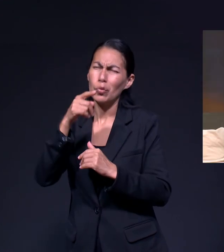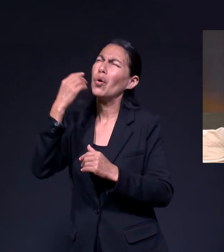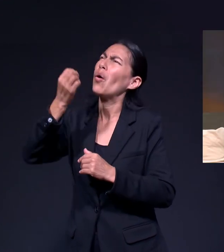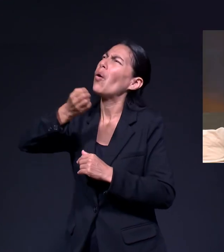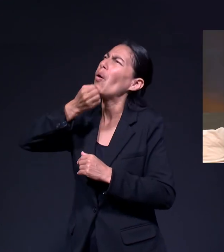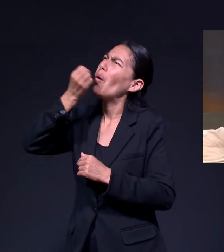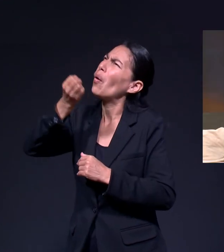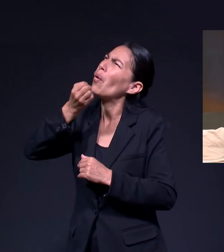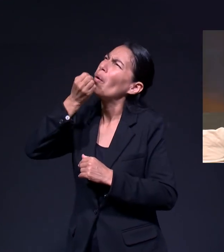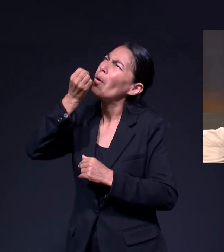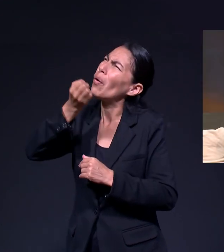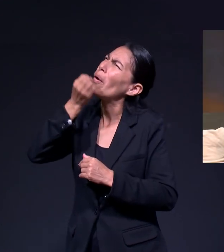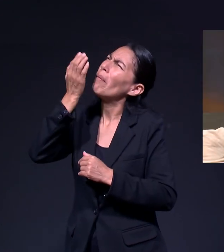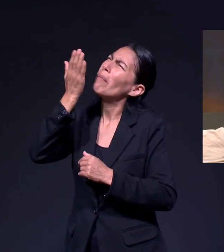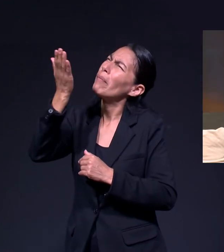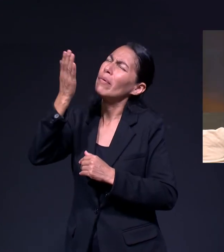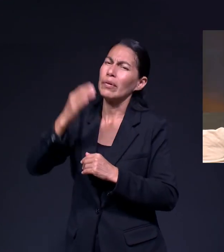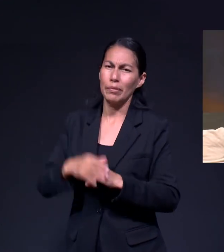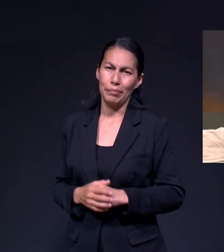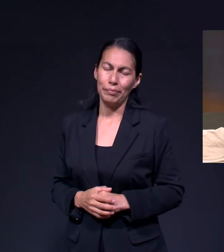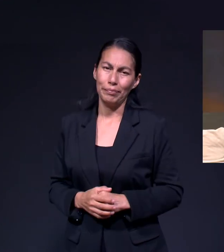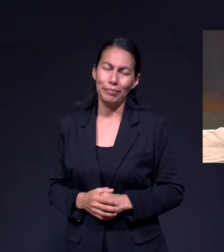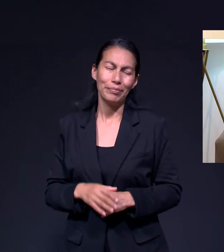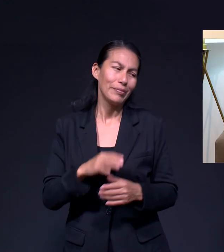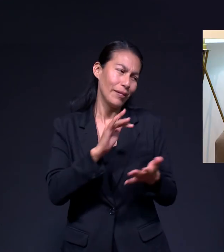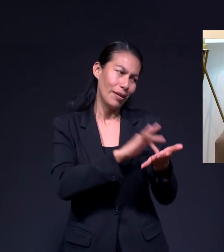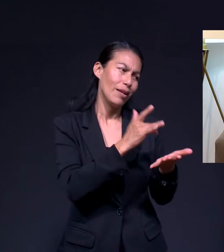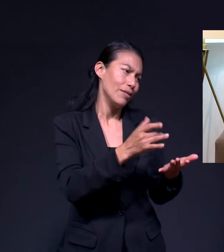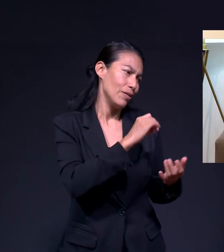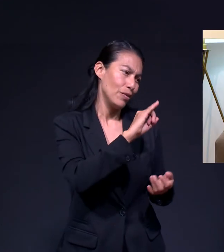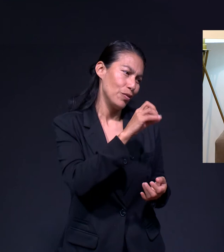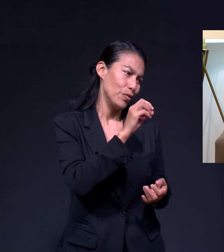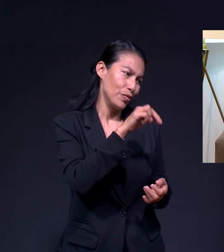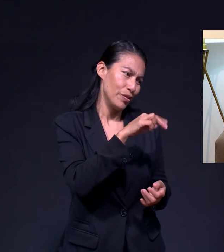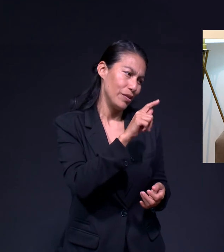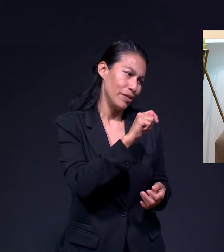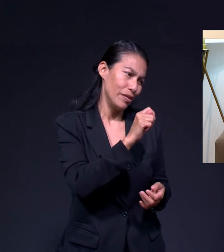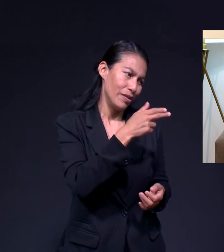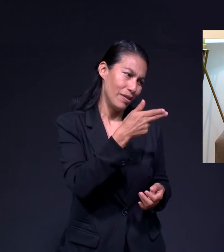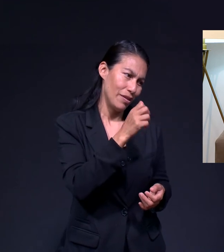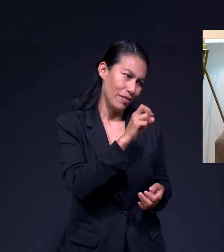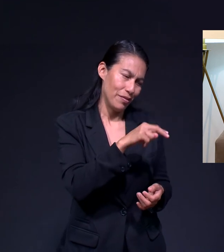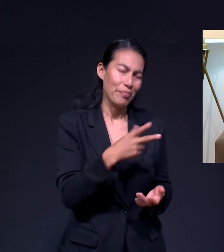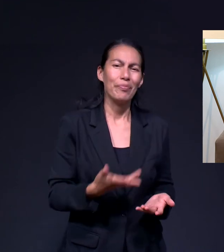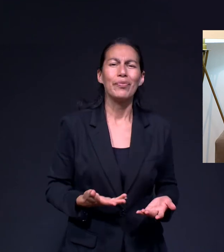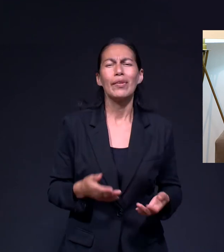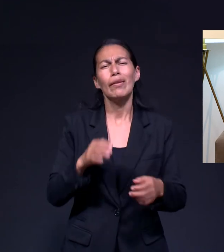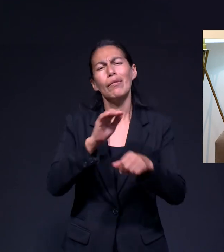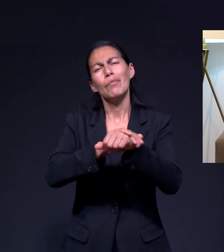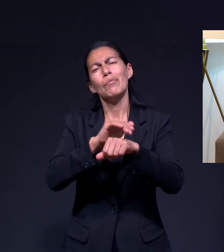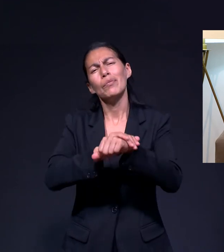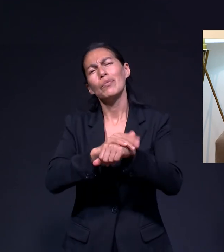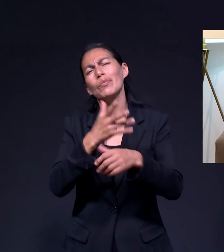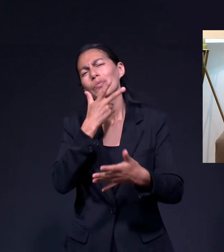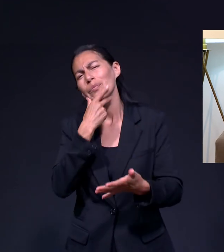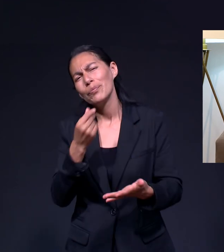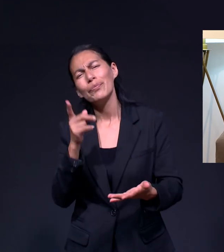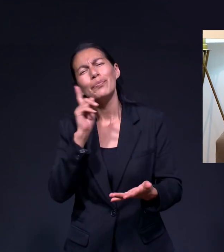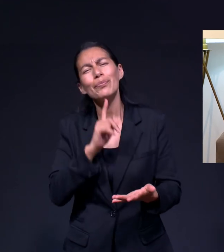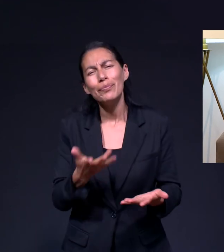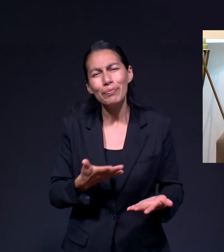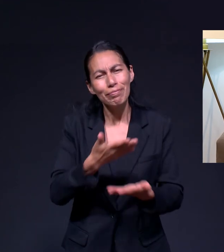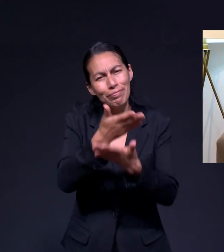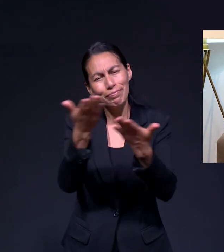él ya lo sabe pero hay que pedírselo no hay que pedírselas das gracias jonathan queridos amigos y amigas